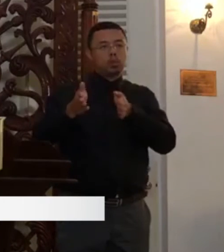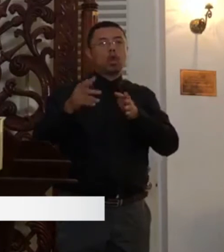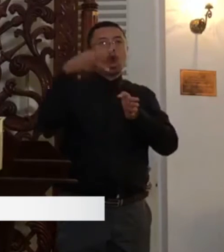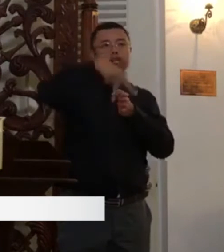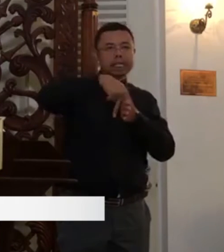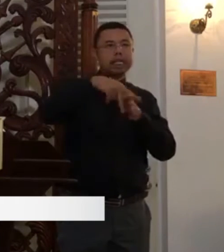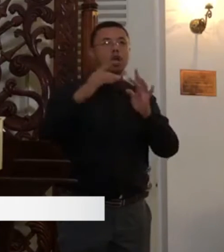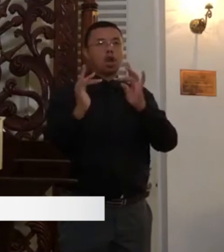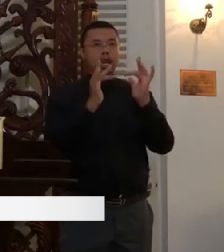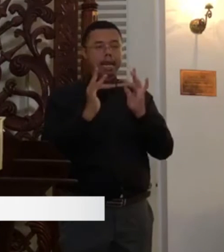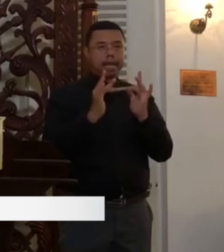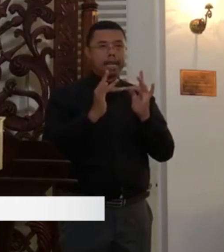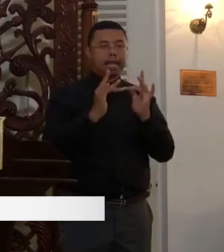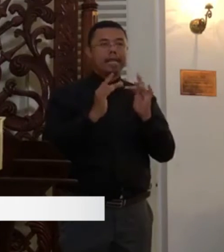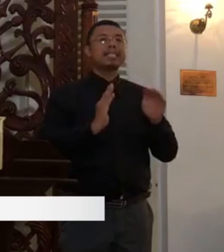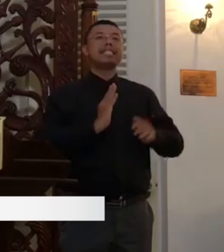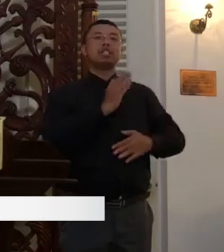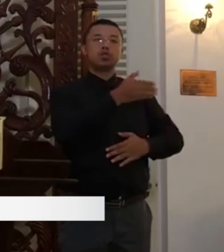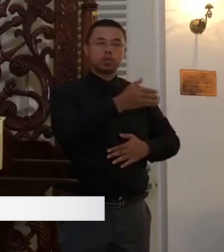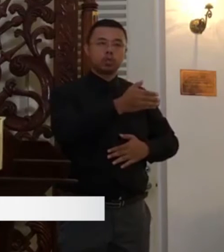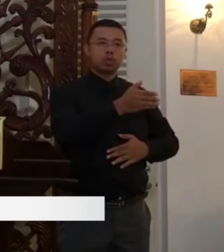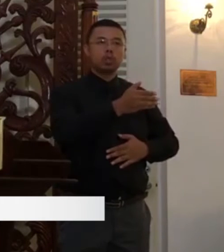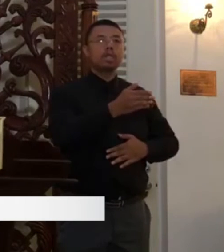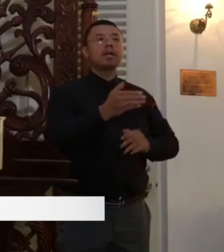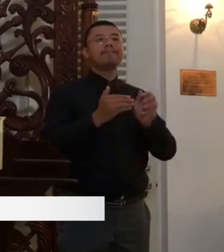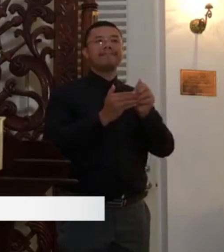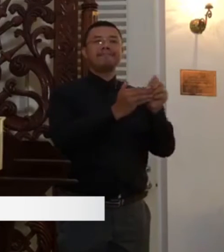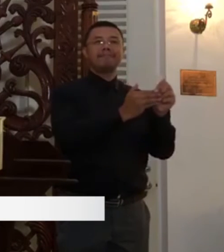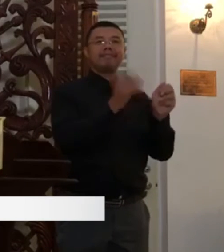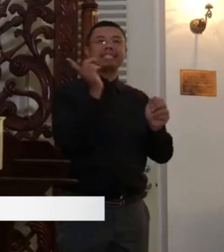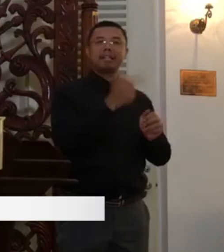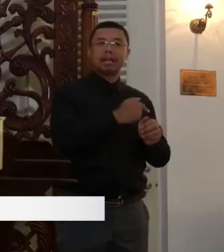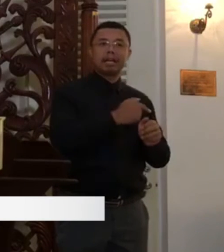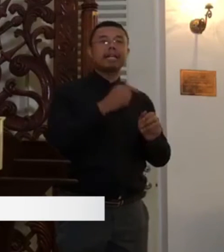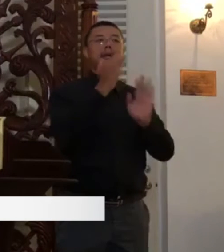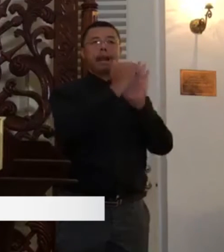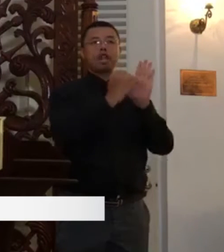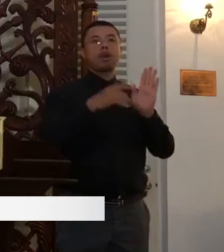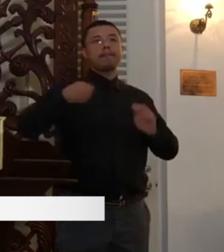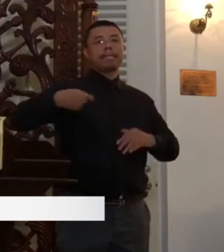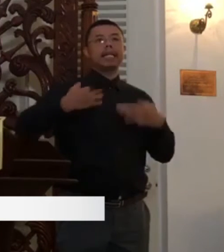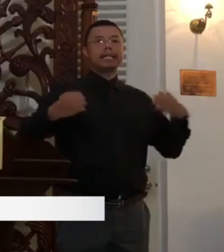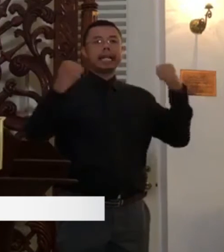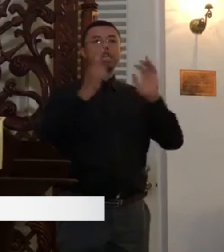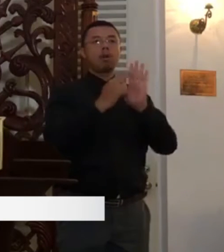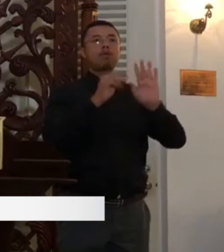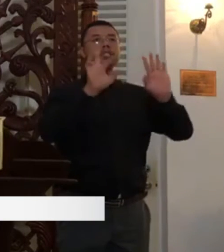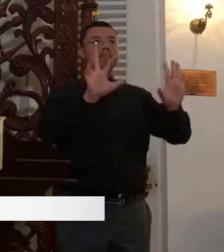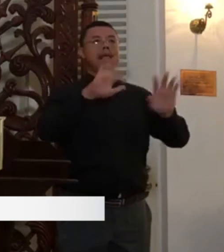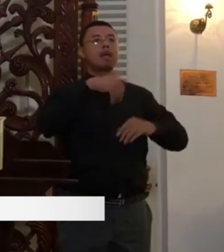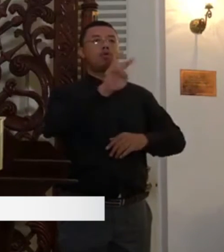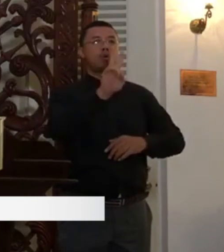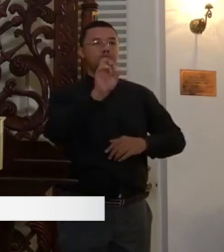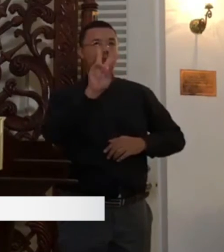ojek sesuai dengan pedoman pada peraturan Menteri Kesehatan nomor 9 tahun